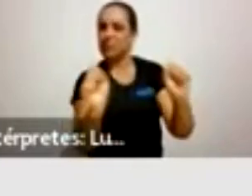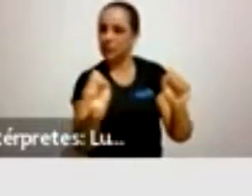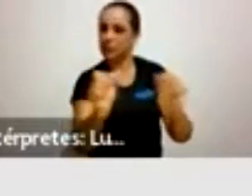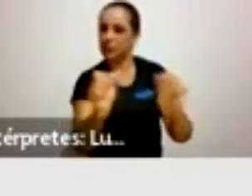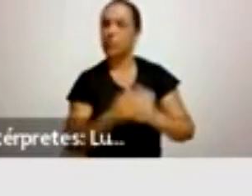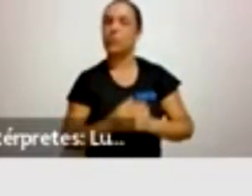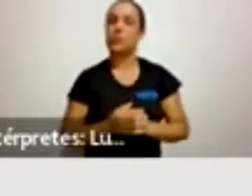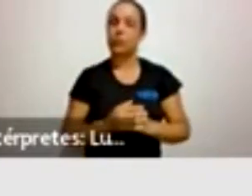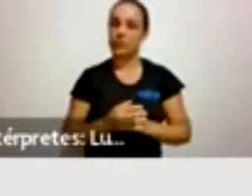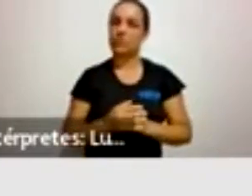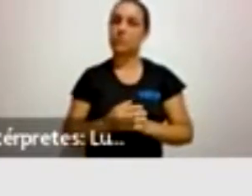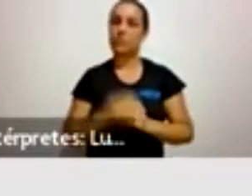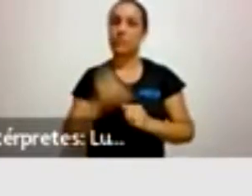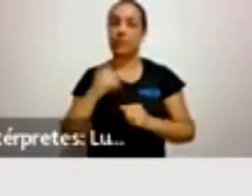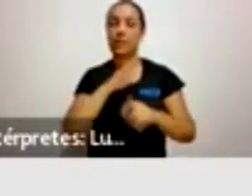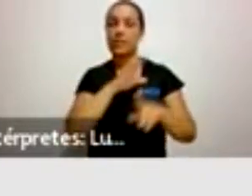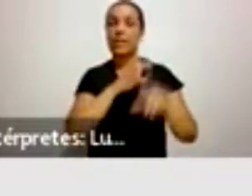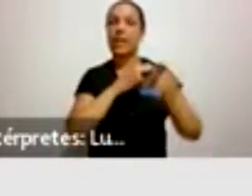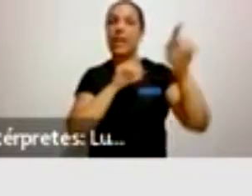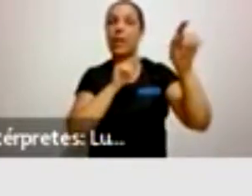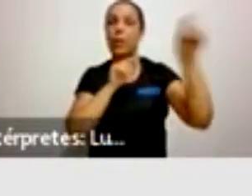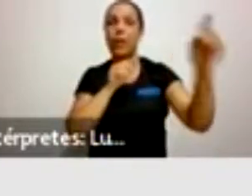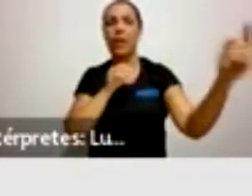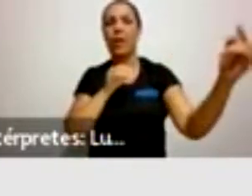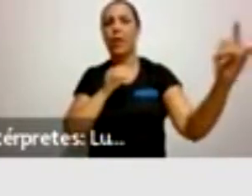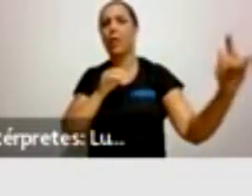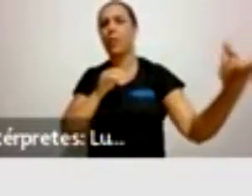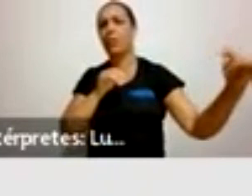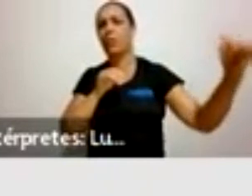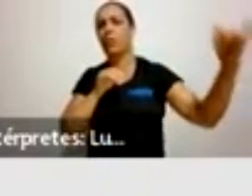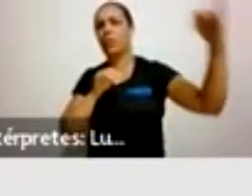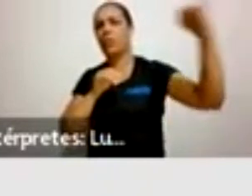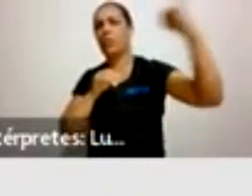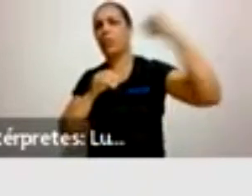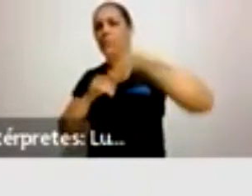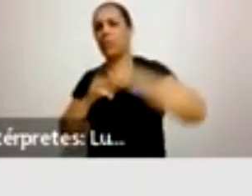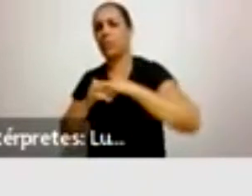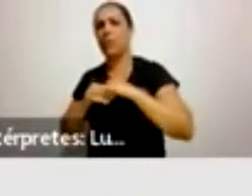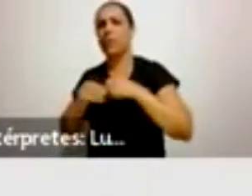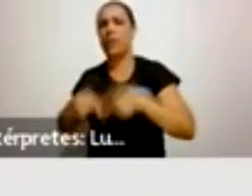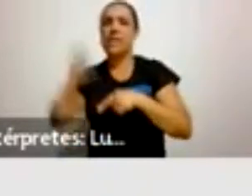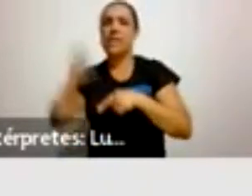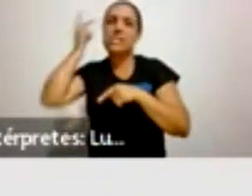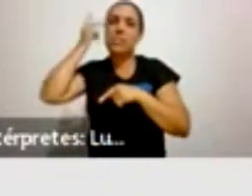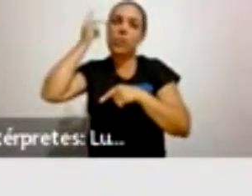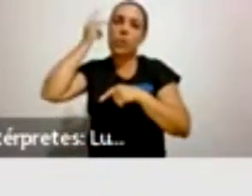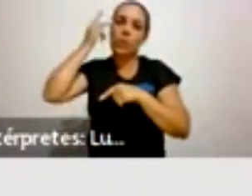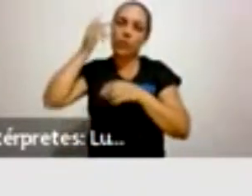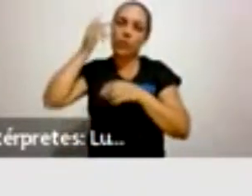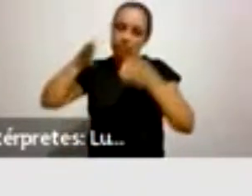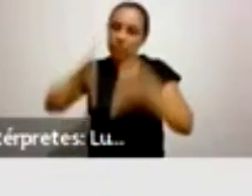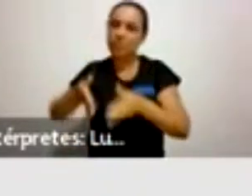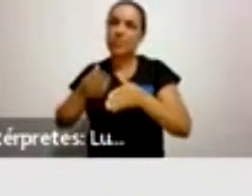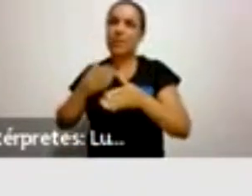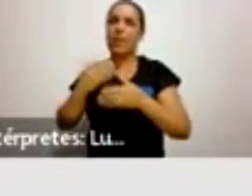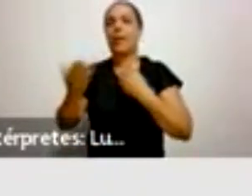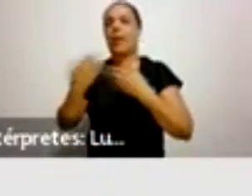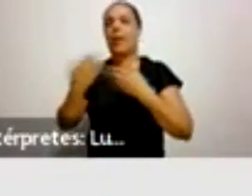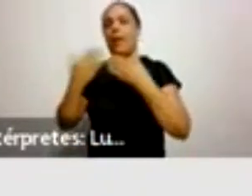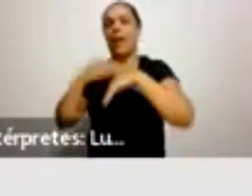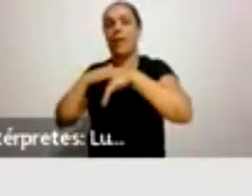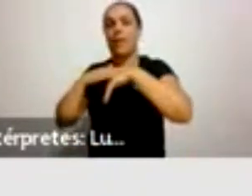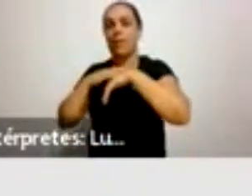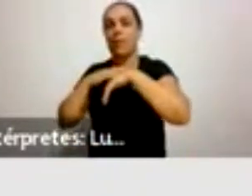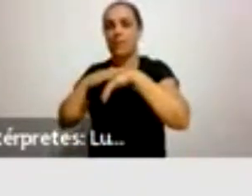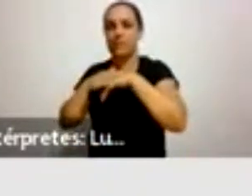fez questão de vir pessoalmente, né? Ela teve que pegar um voo, alugou um carro e veio aqui fazer sua consulta.